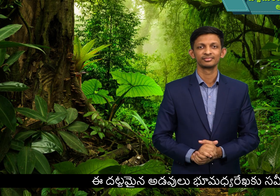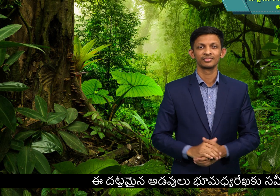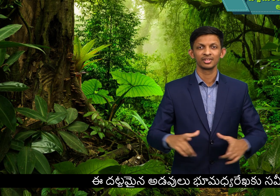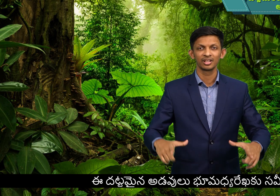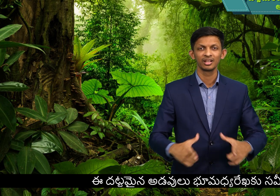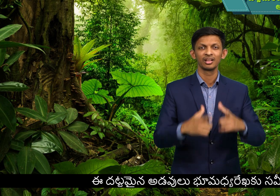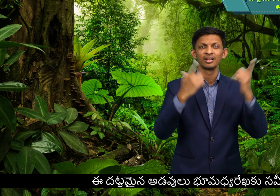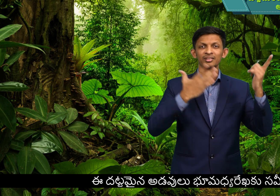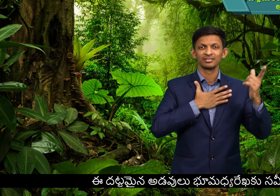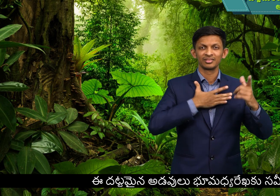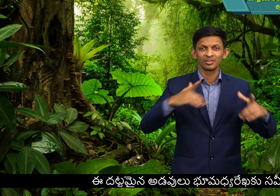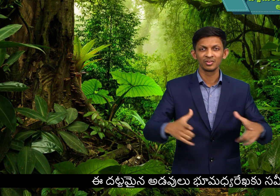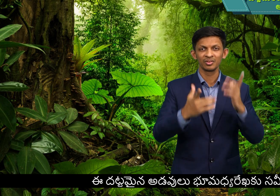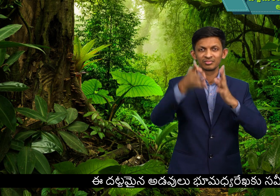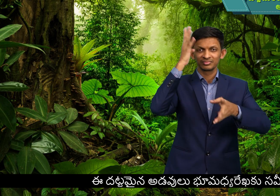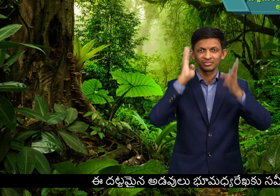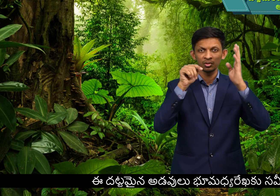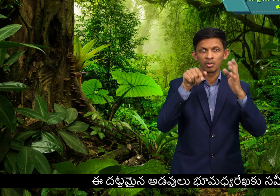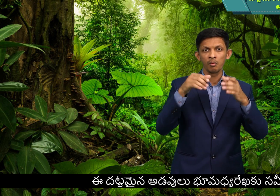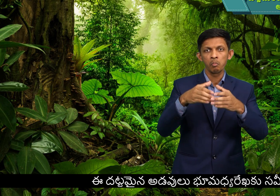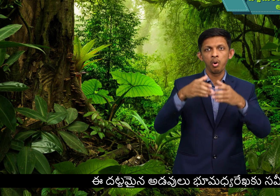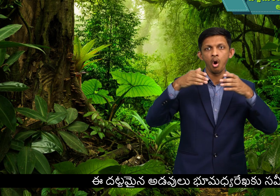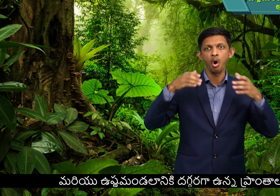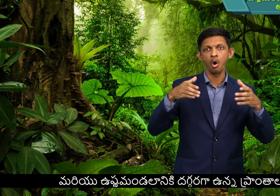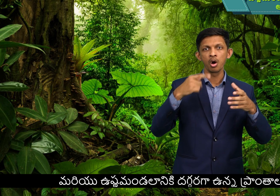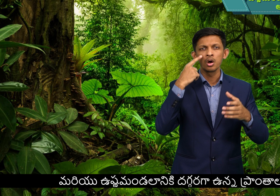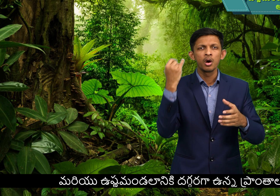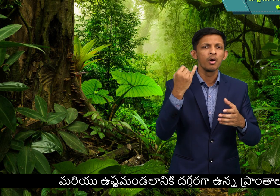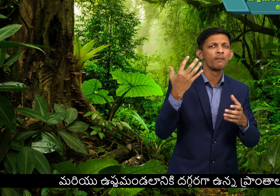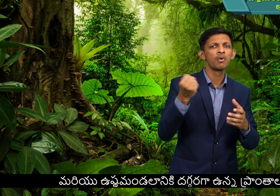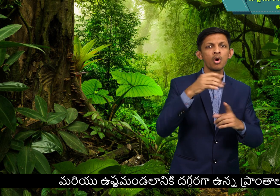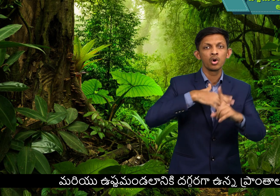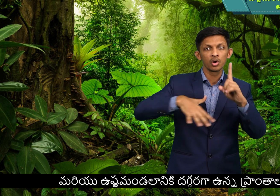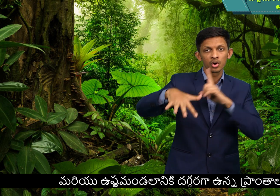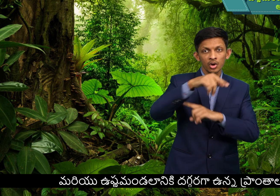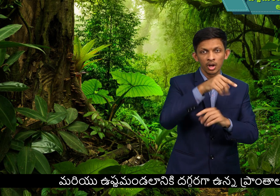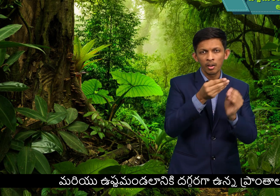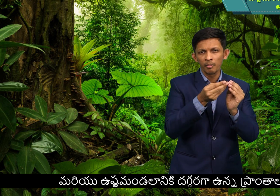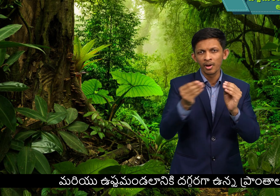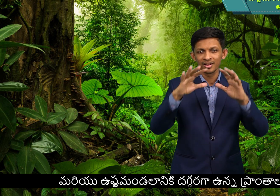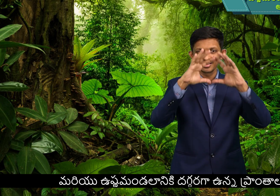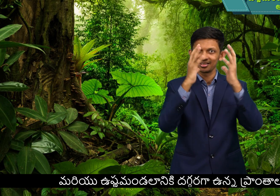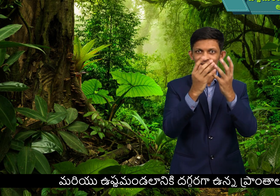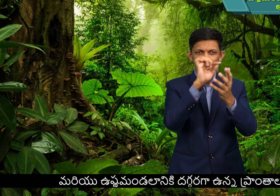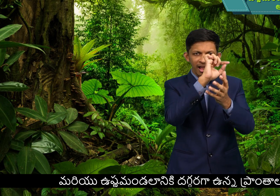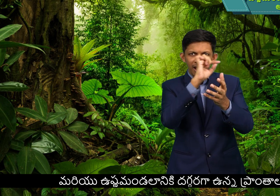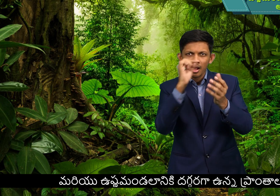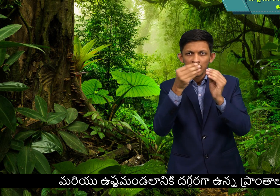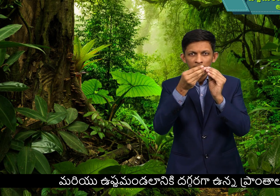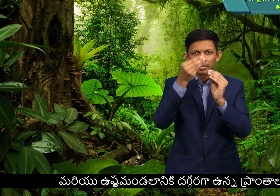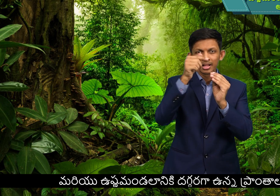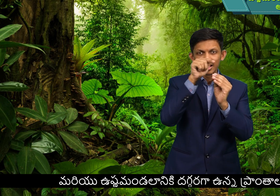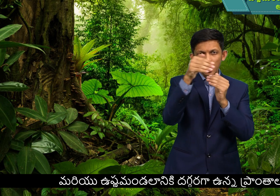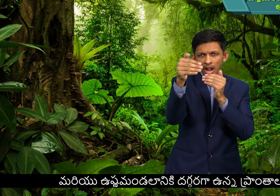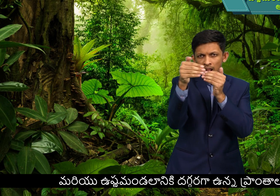ఈ దట్టమైన అడవులు భూమధ్య రేఖకు సమీపంలోని మరియు ఉష్ణమండలానికి దగ్గరగా ఉన్న ప్రాంతాలలో